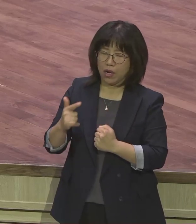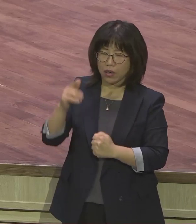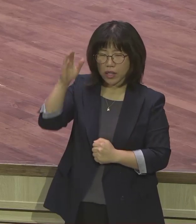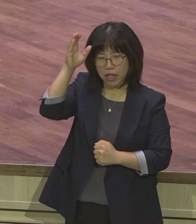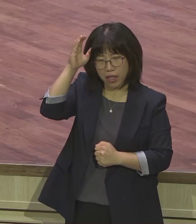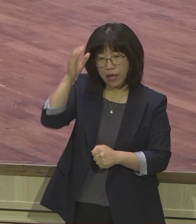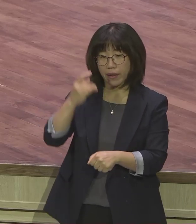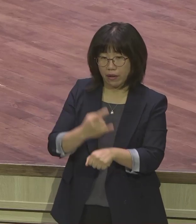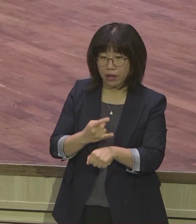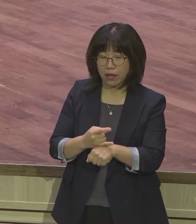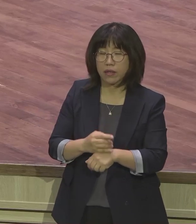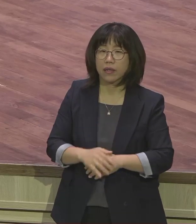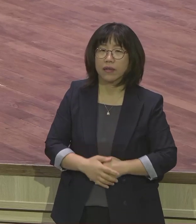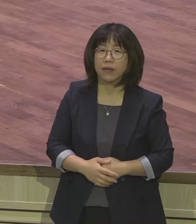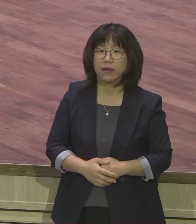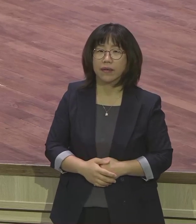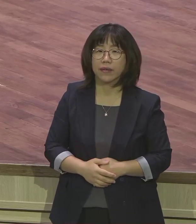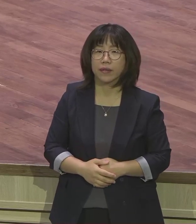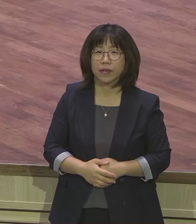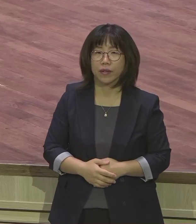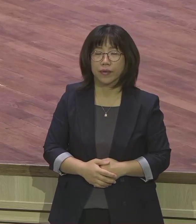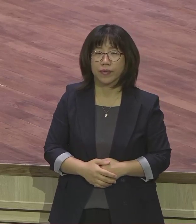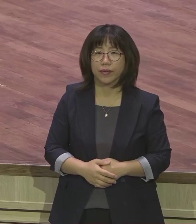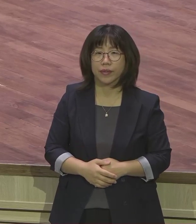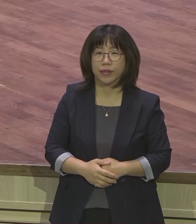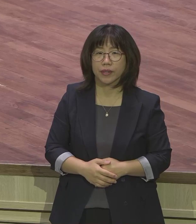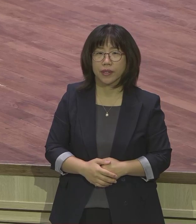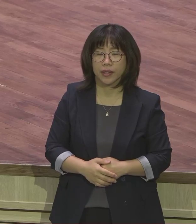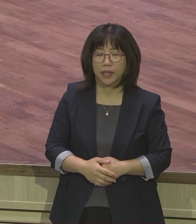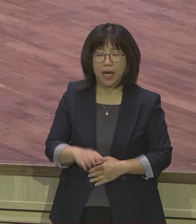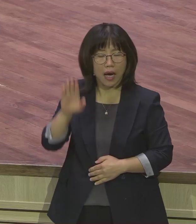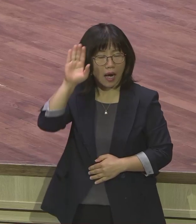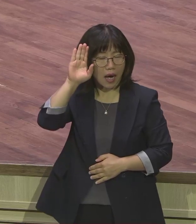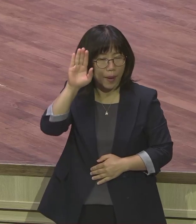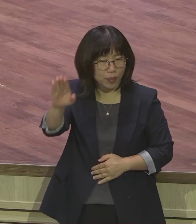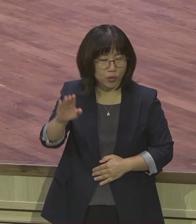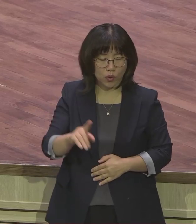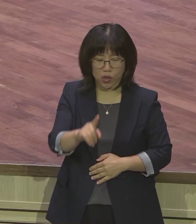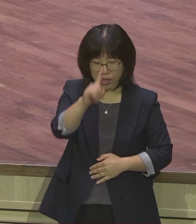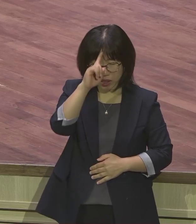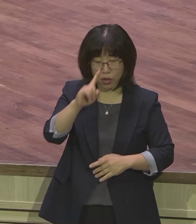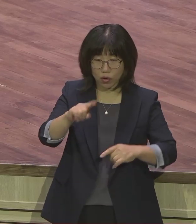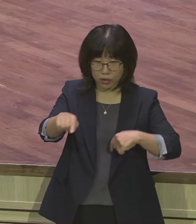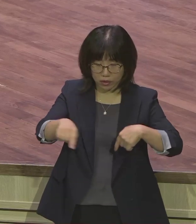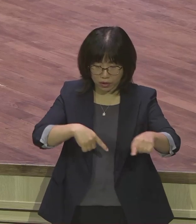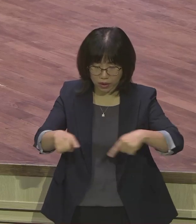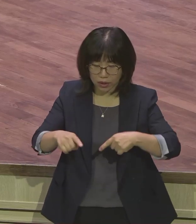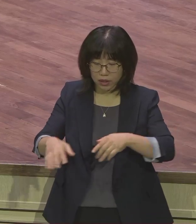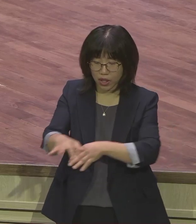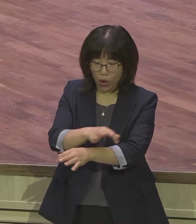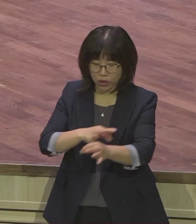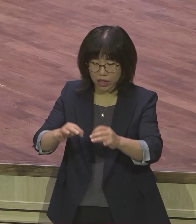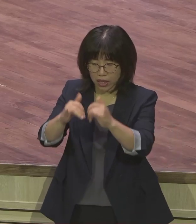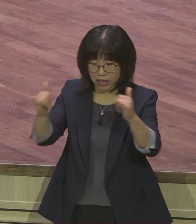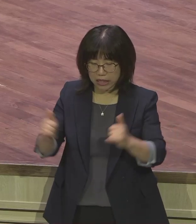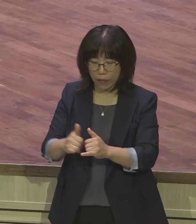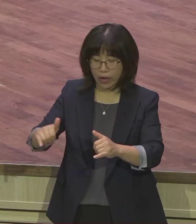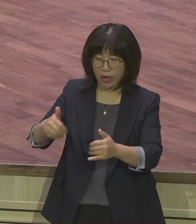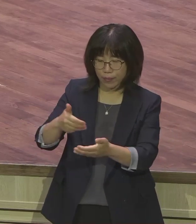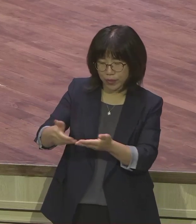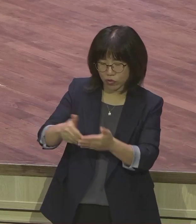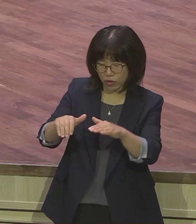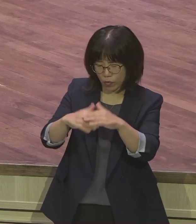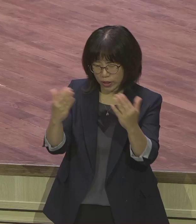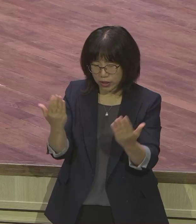정치인계, 사회문화, 예술 모든 분이 다 이 아이들을 다 잡을 거예요. 영적인 비밀을 아는데 영적인